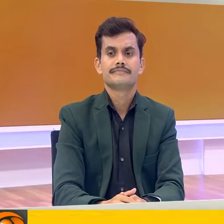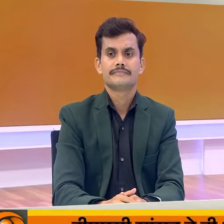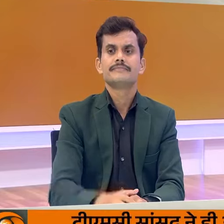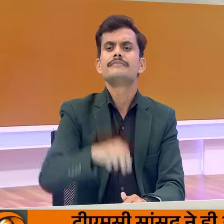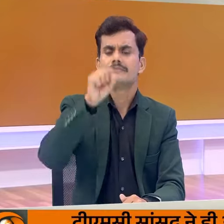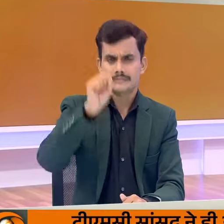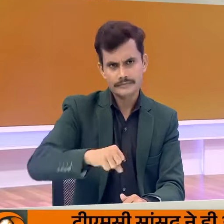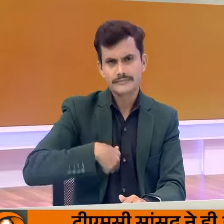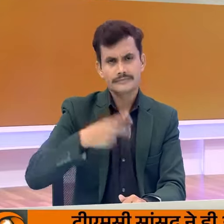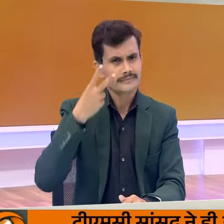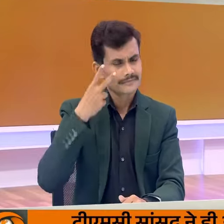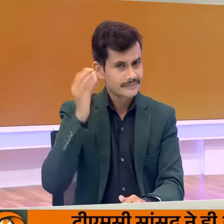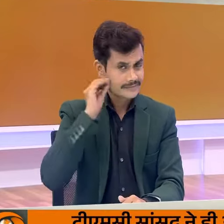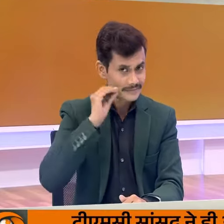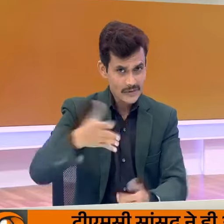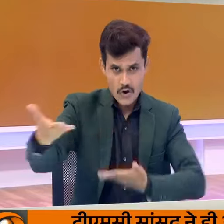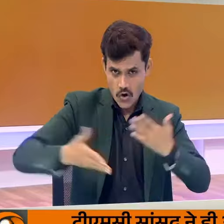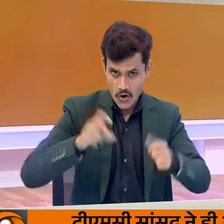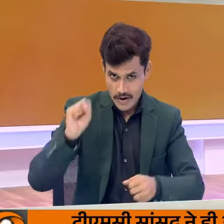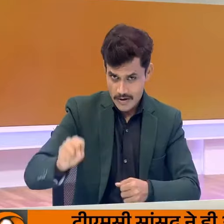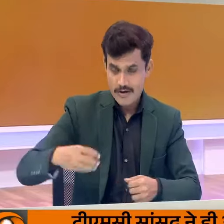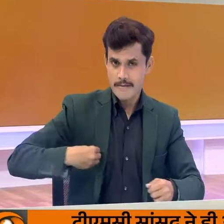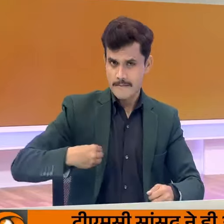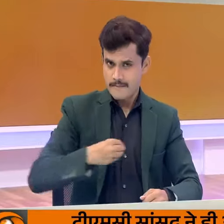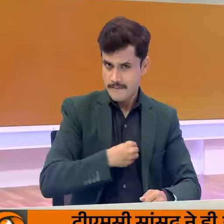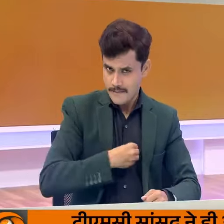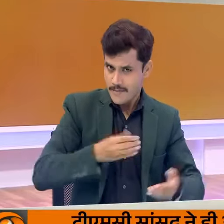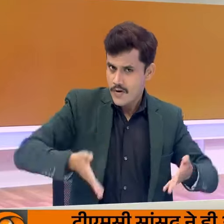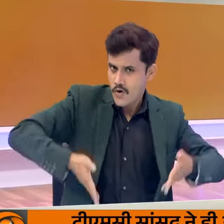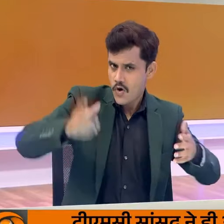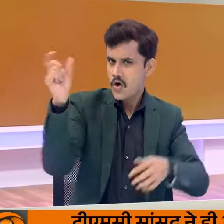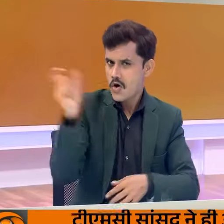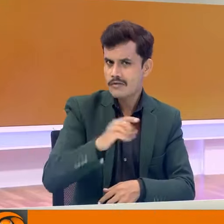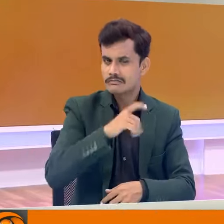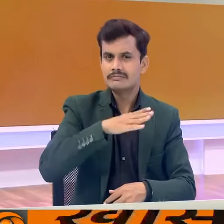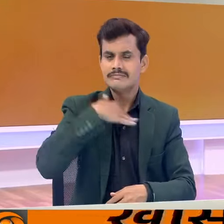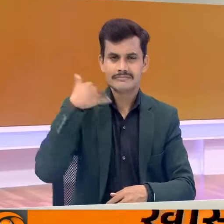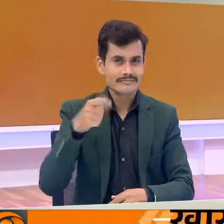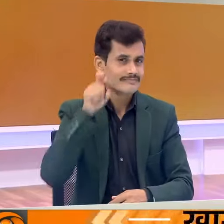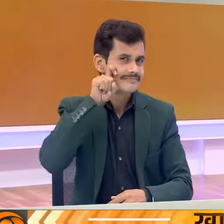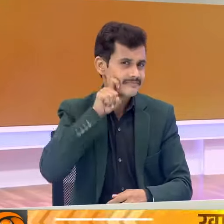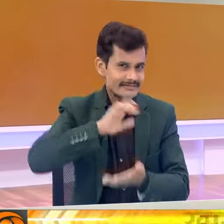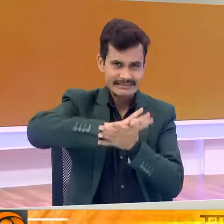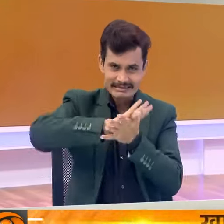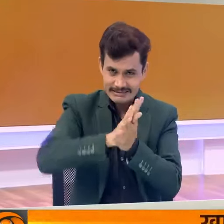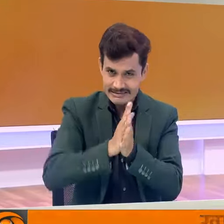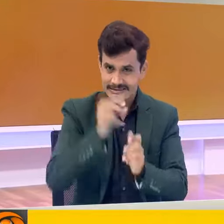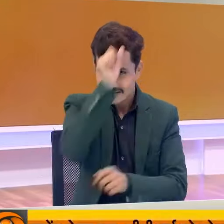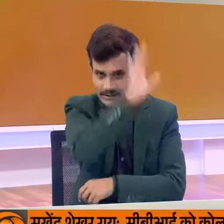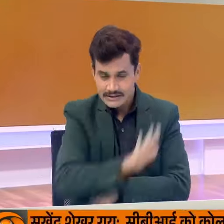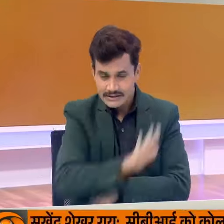जी पराक्रम, जिस तरह से बताऊं, कोलकाता में मेडिकल कॉलेज में लेडी डॉक्टर के साथ हत्या और रेप के मामले में पूरे देश में डॉक्टरों का गुस्सा